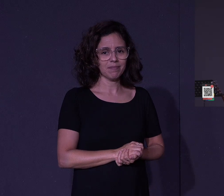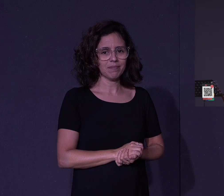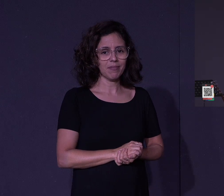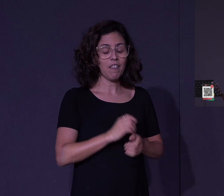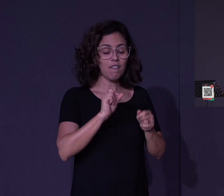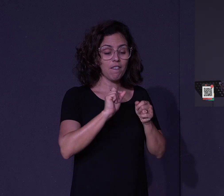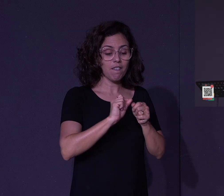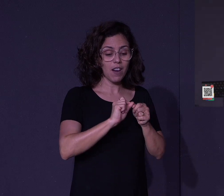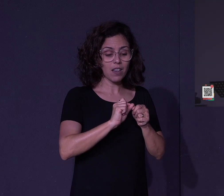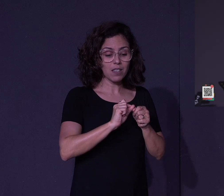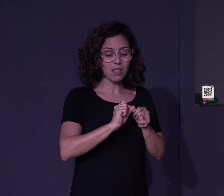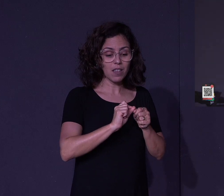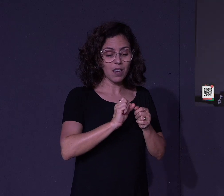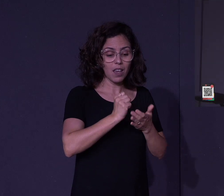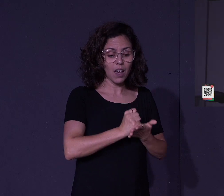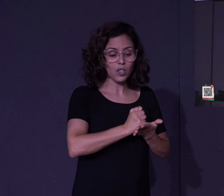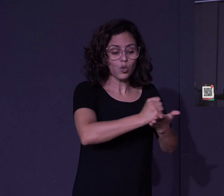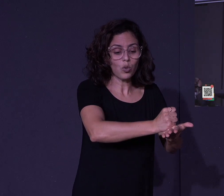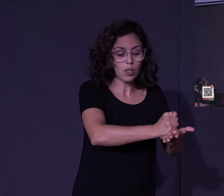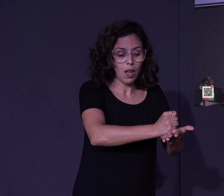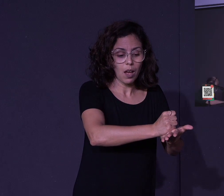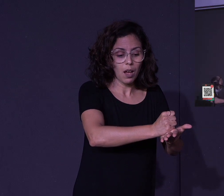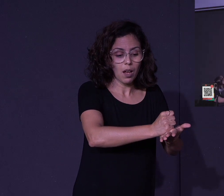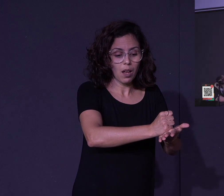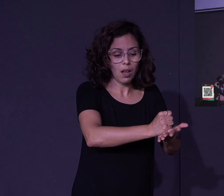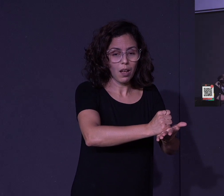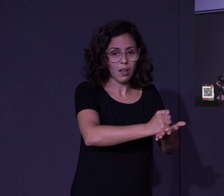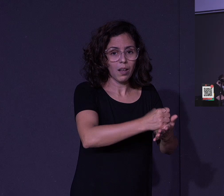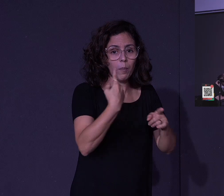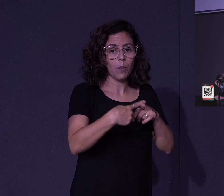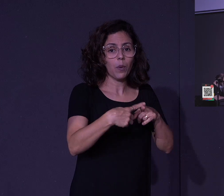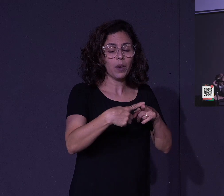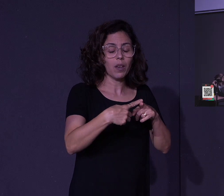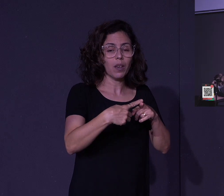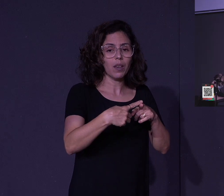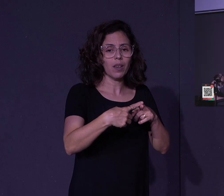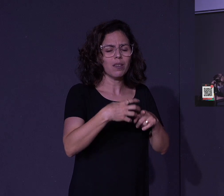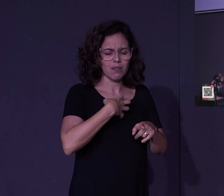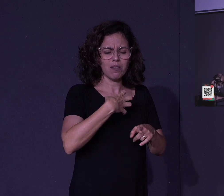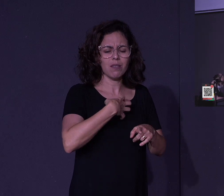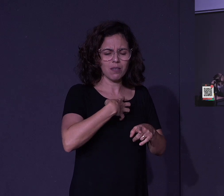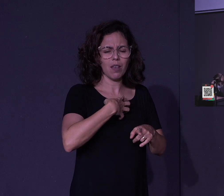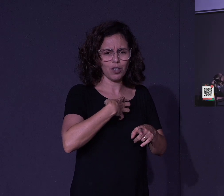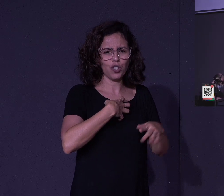Agir em favor de, por empatia, por procurar sentir a dor do outro.